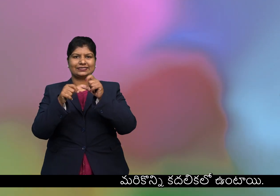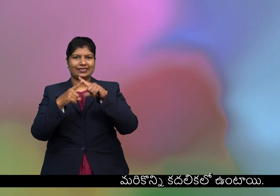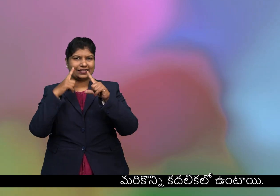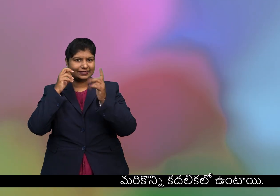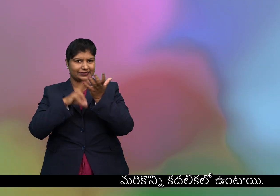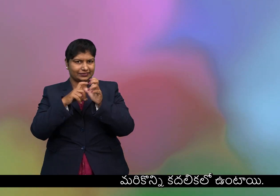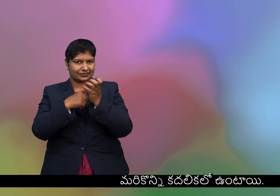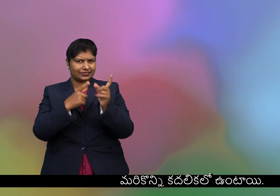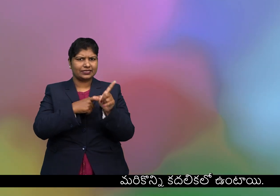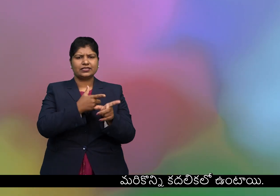మరికొన్ని కదలికలో ఉంటాయి.